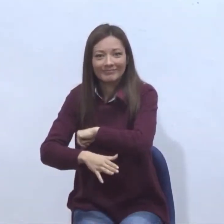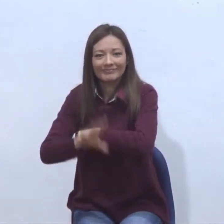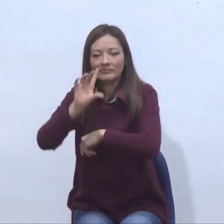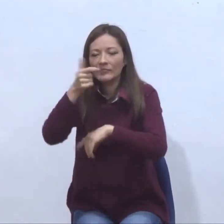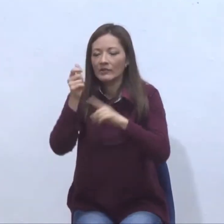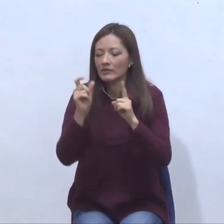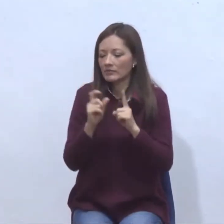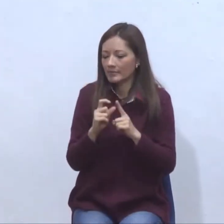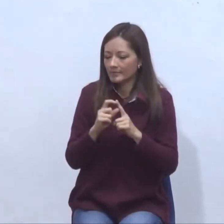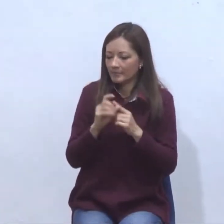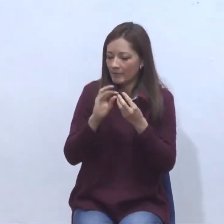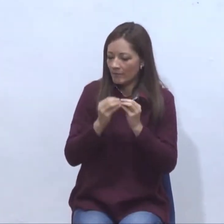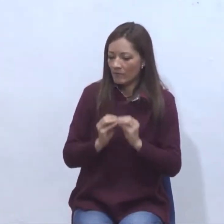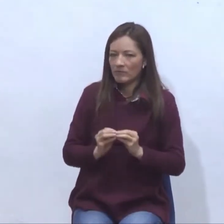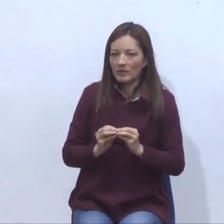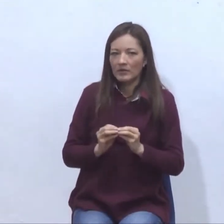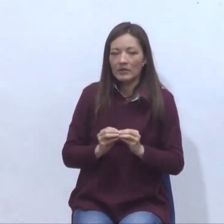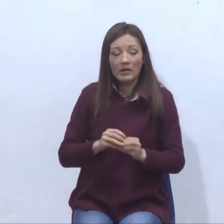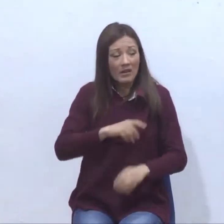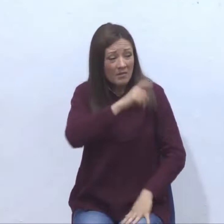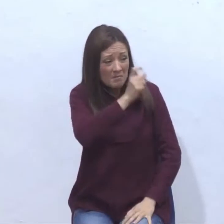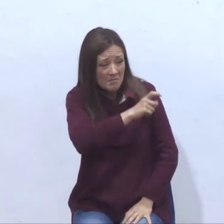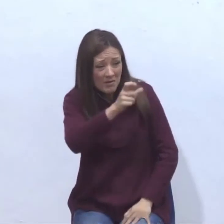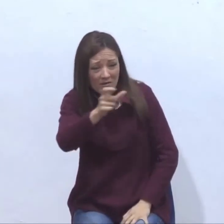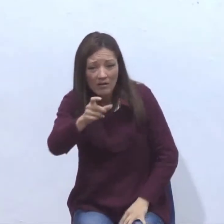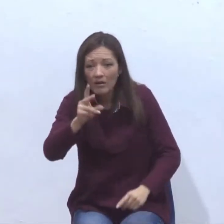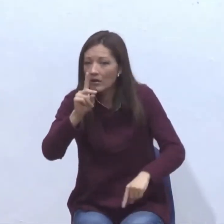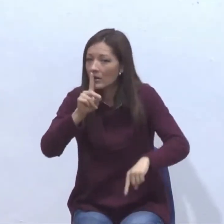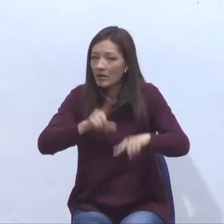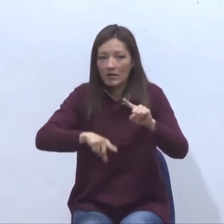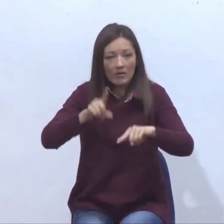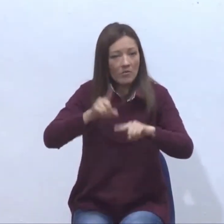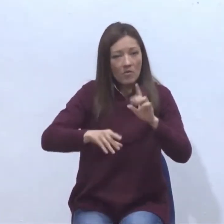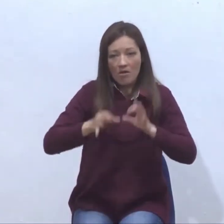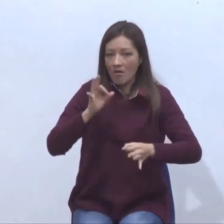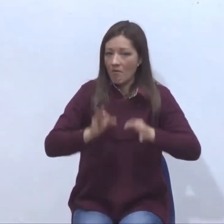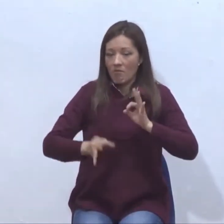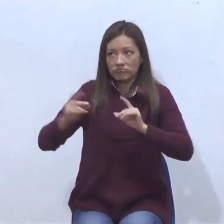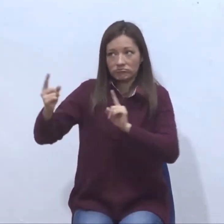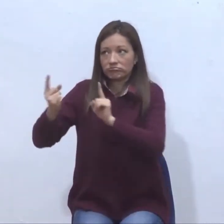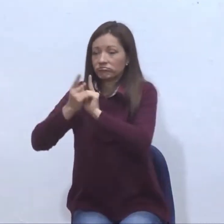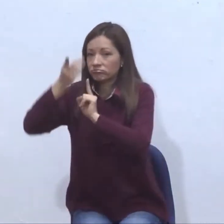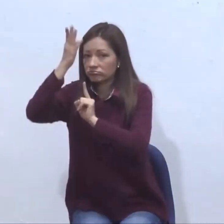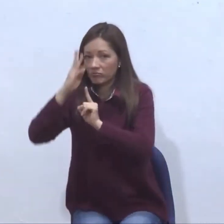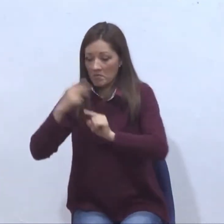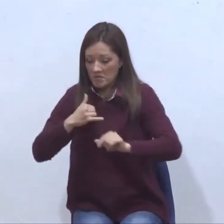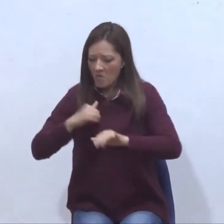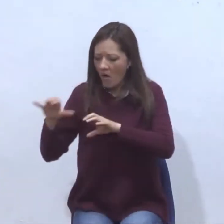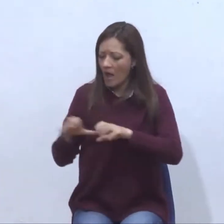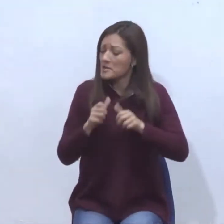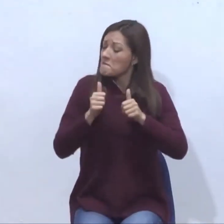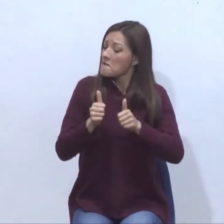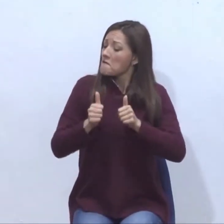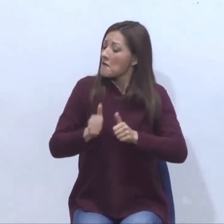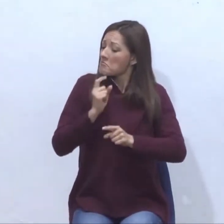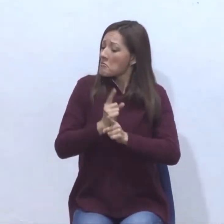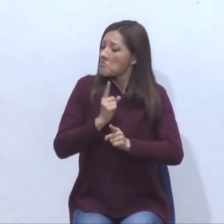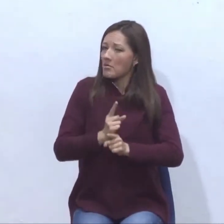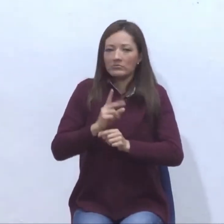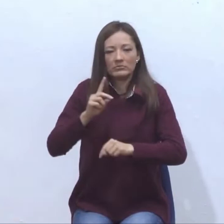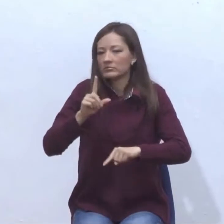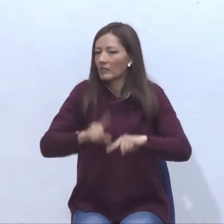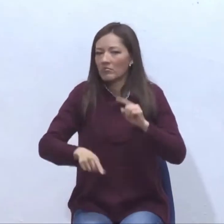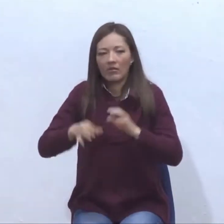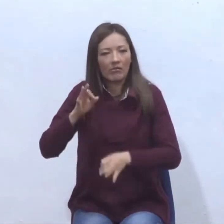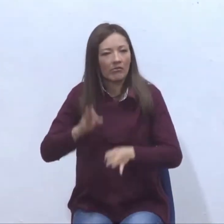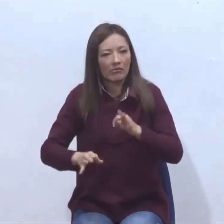otras palabras, ninguno de nosotros nos podíamos hacer justos delante de Dios con nuestras acciones, pero a través de la obra